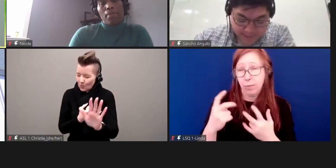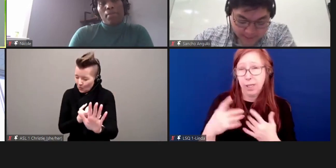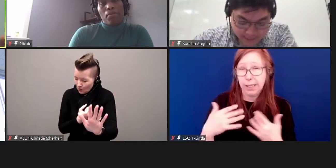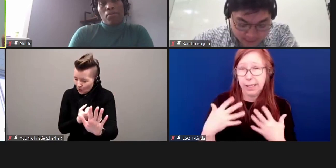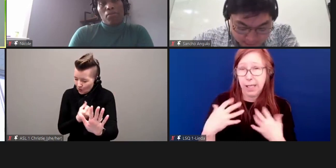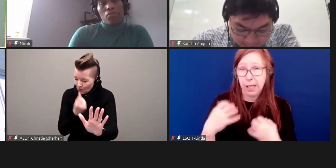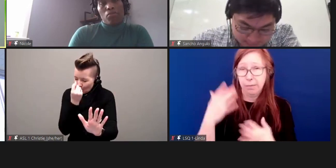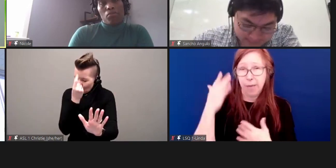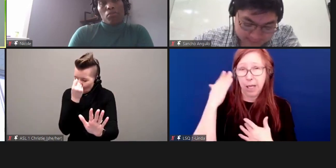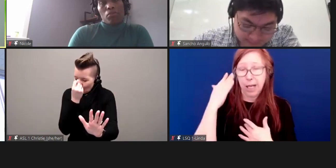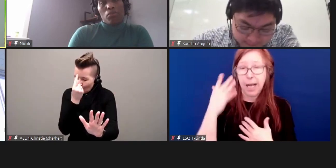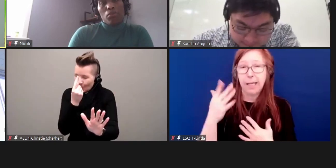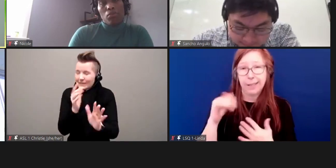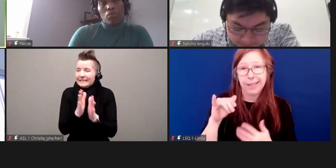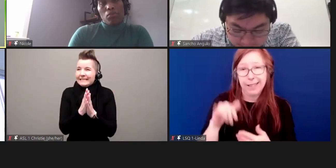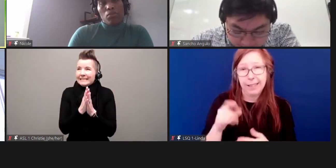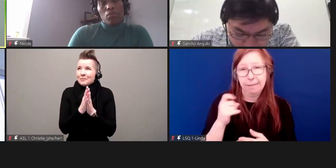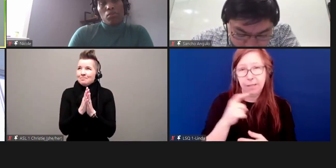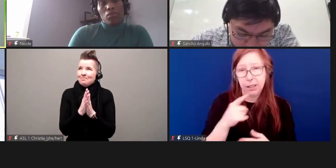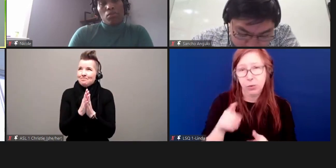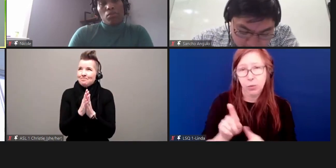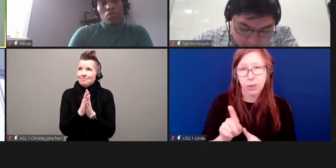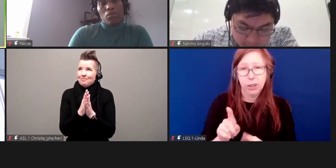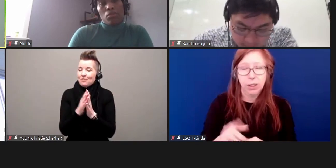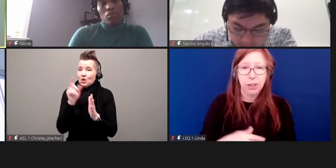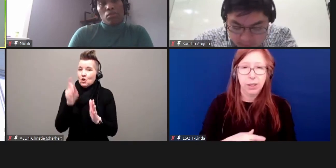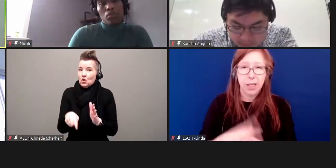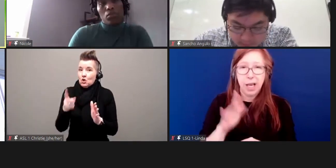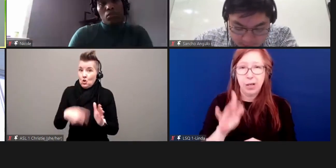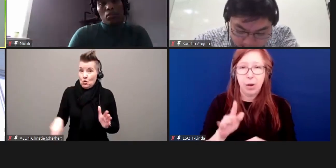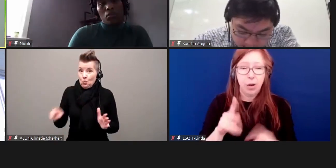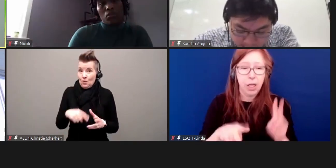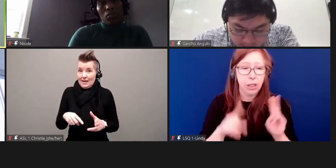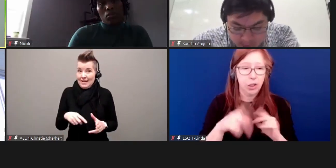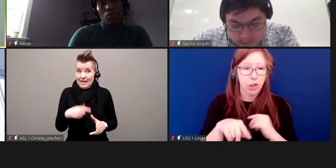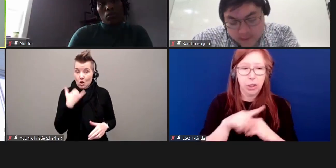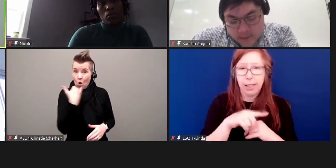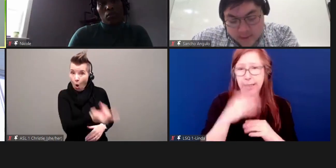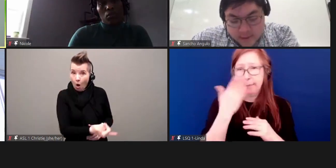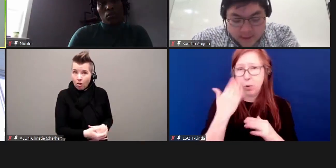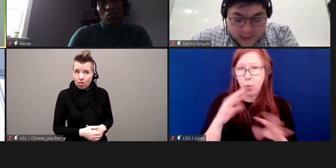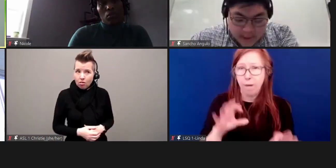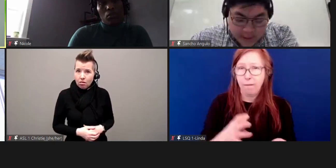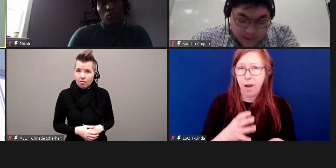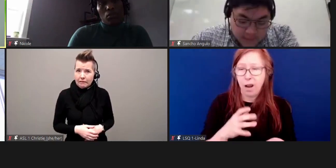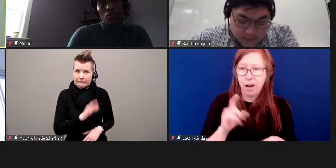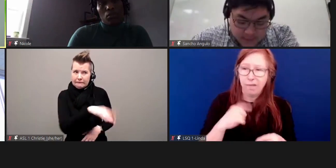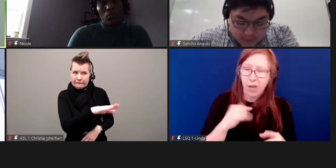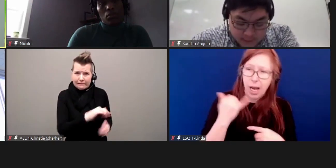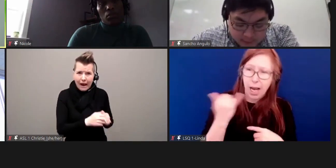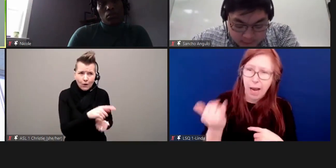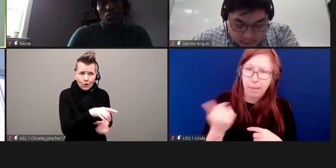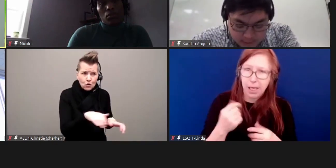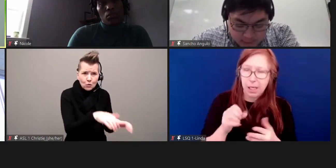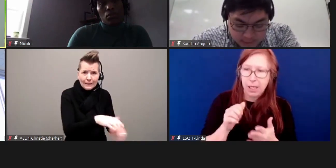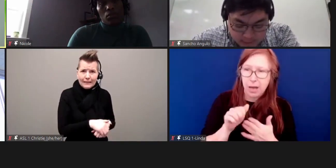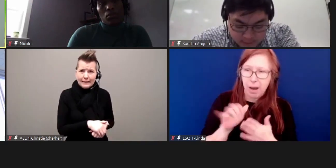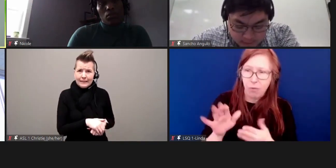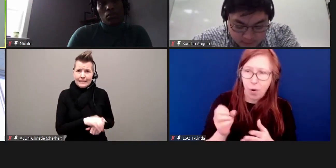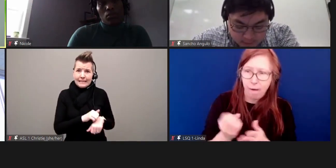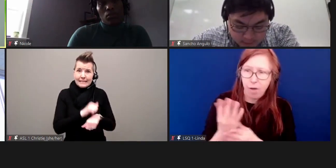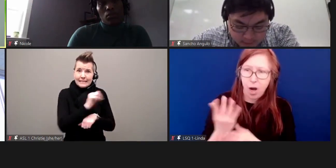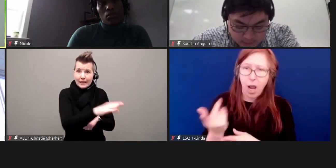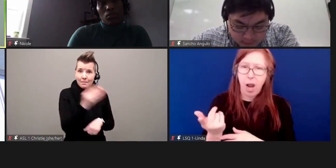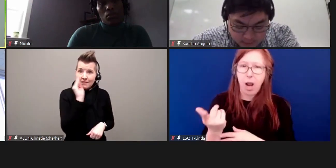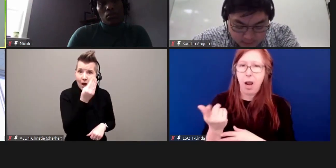là aussi, c'est difficile parce que les gens ne savent pas quoi faire. Est-ce qu'on devrait les appeler, leur envoyer des fleurs, leur